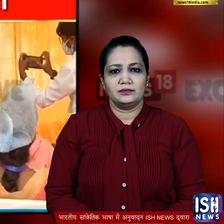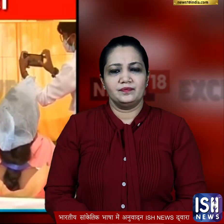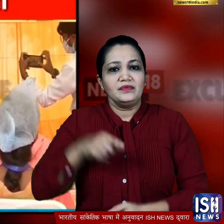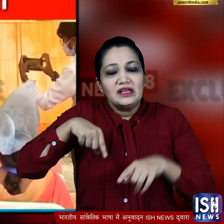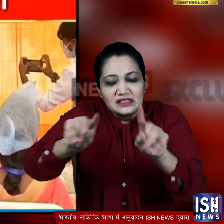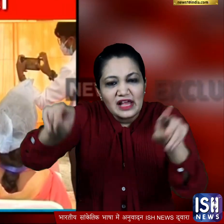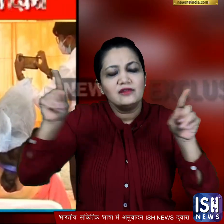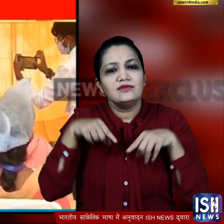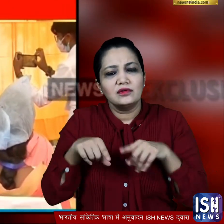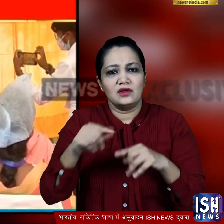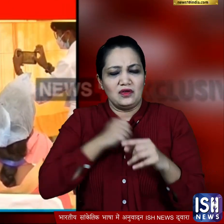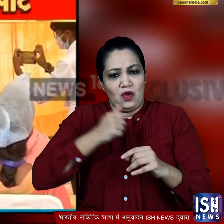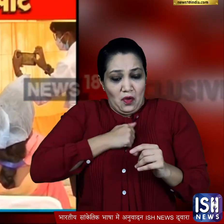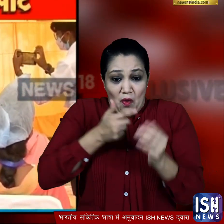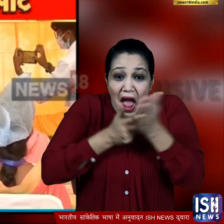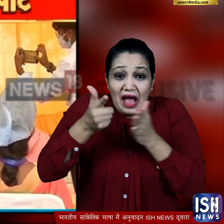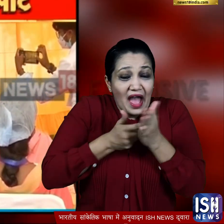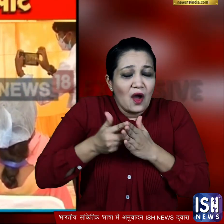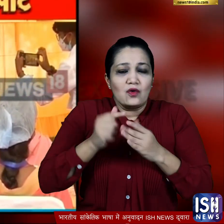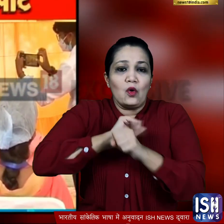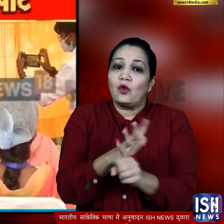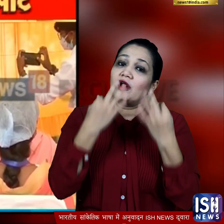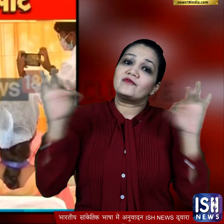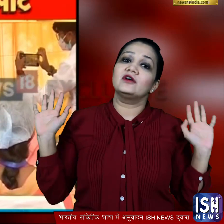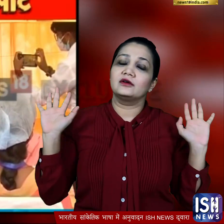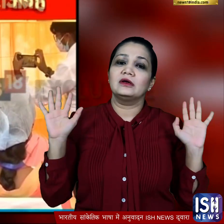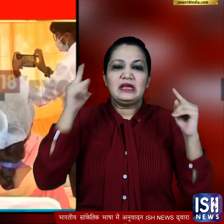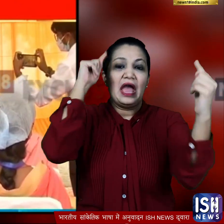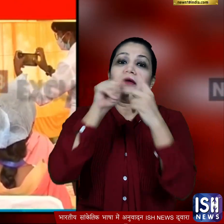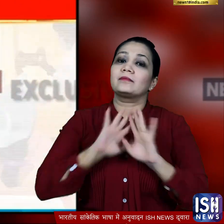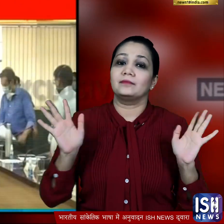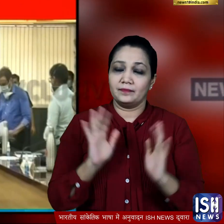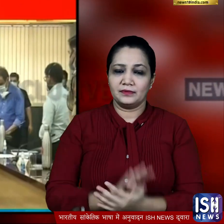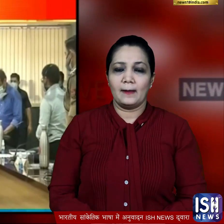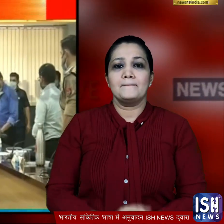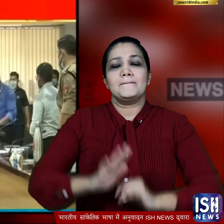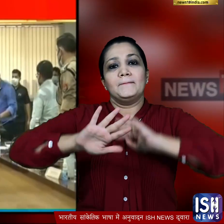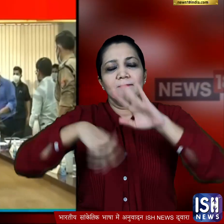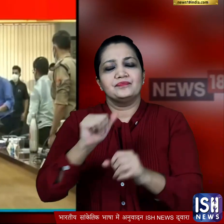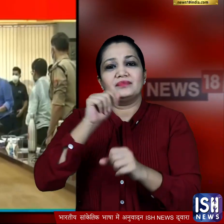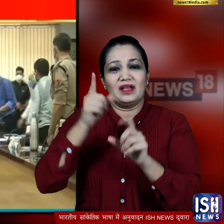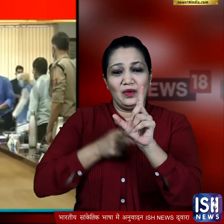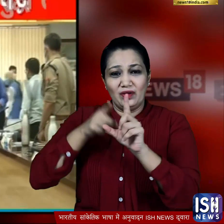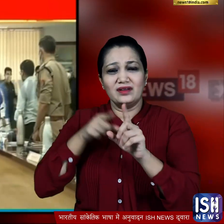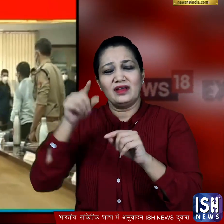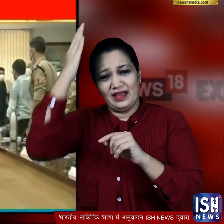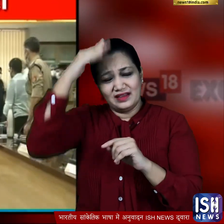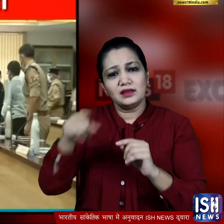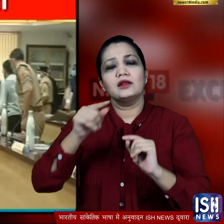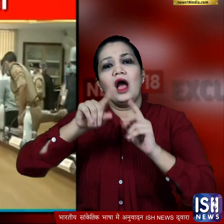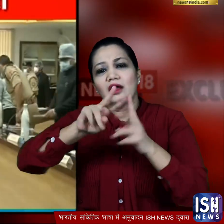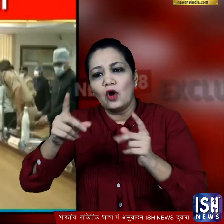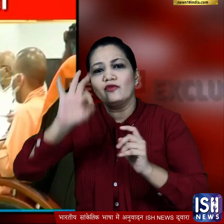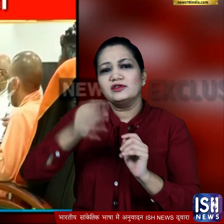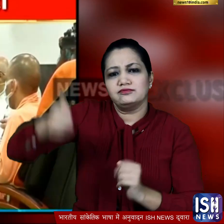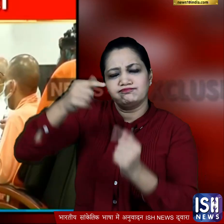प्रतिस्पर्धा होनी चाहिए कि मेरा गांव कोरोना मुक्त गांव। इसके बाद योगी आदित्यनाथ ने कोरोना पर अधिकारियों के